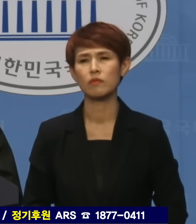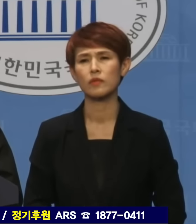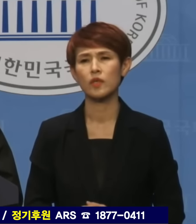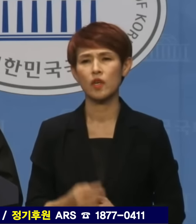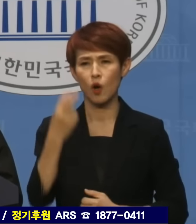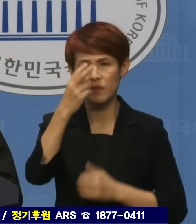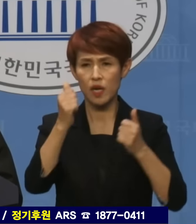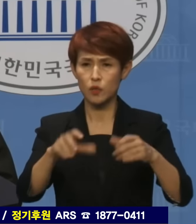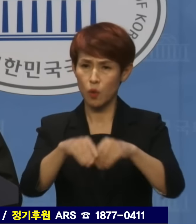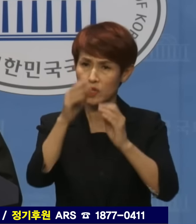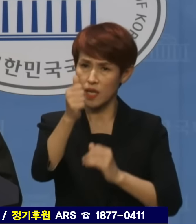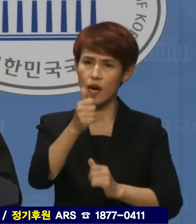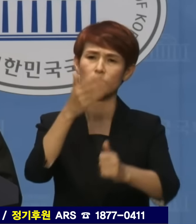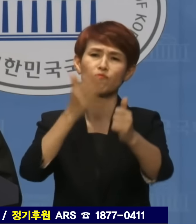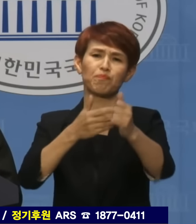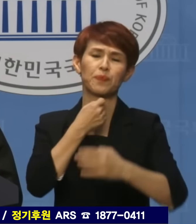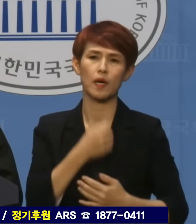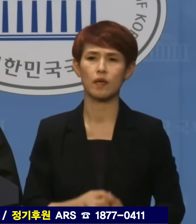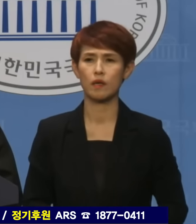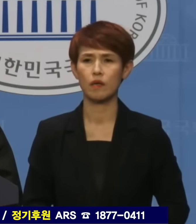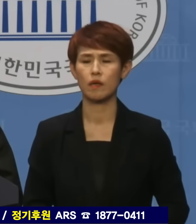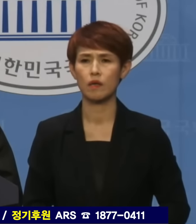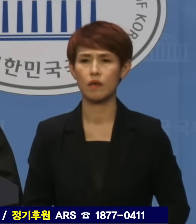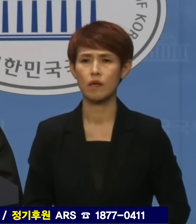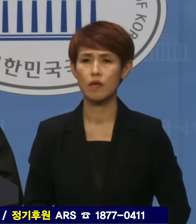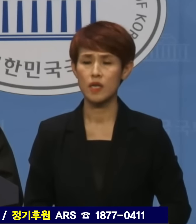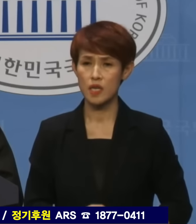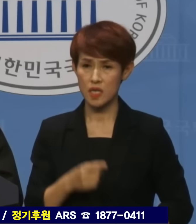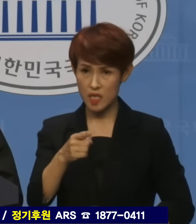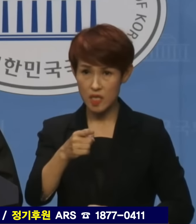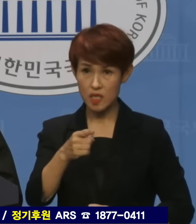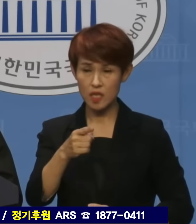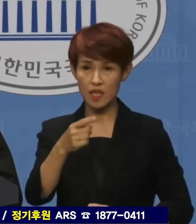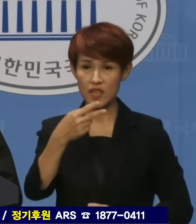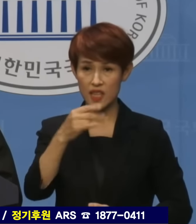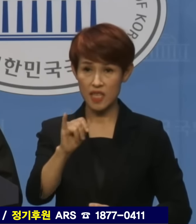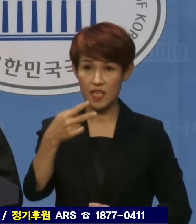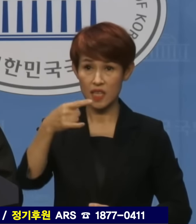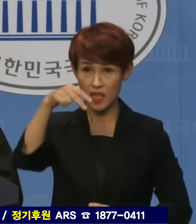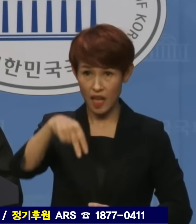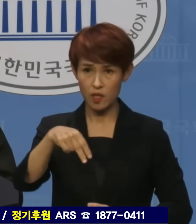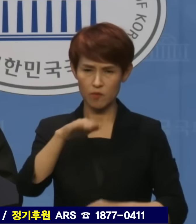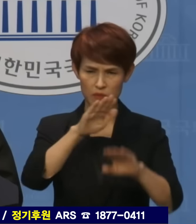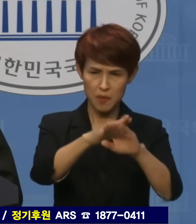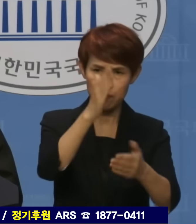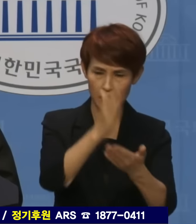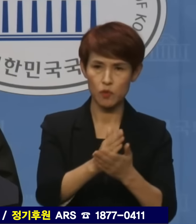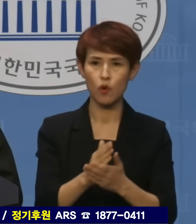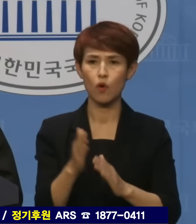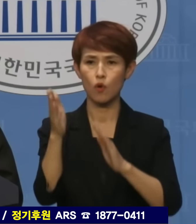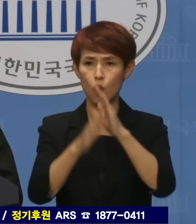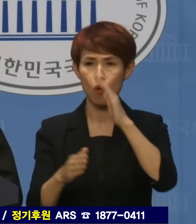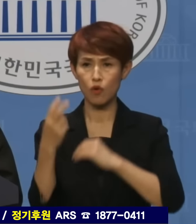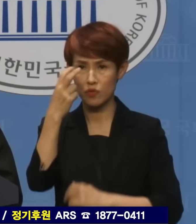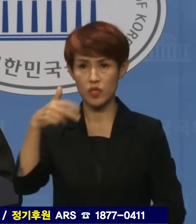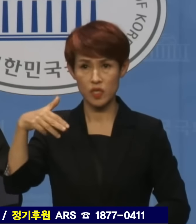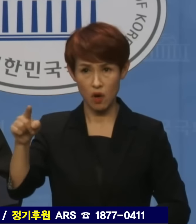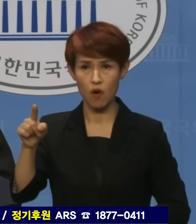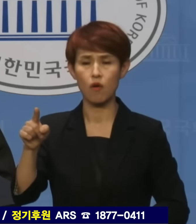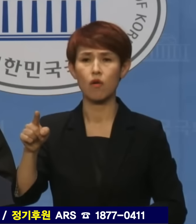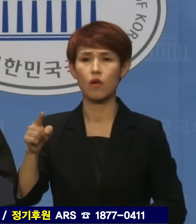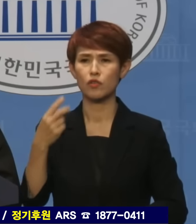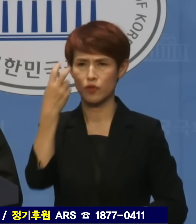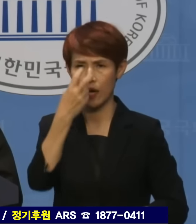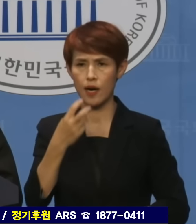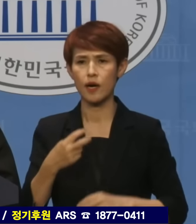이원석 검찰총장에게 요구합니다. D넷에 절대 손대지 마십시오. 공수처 수사, 22대에